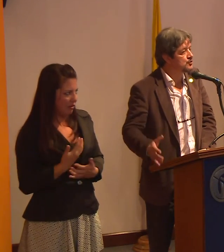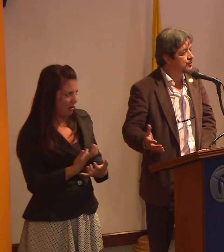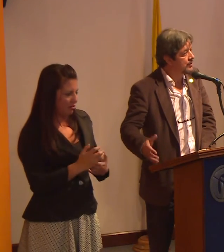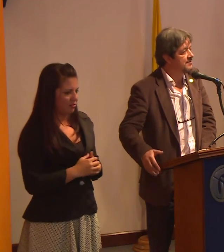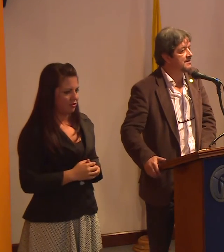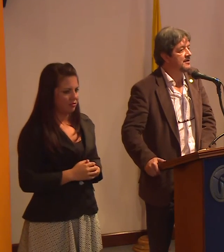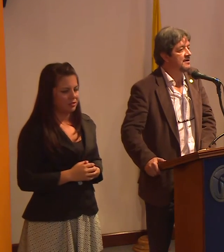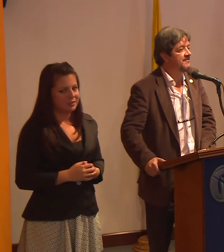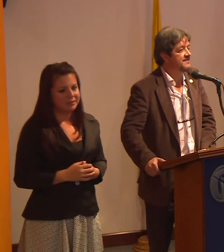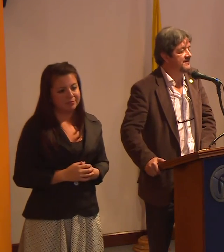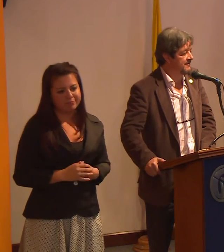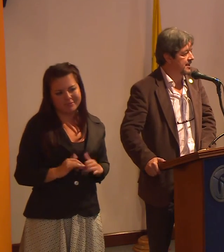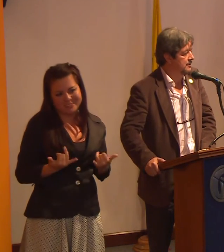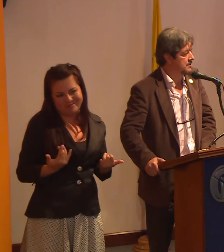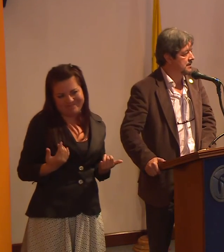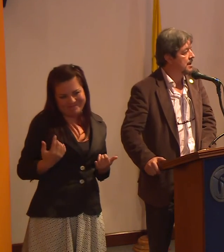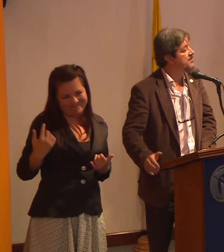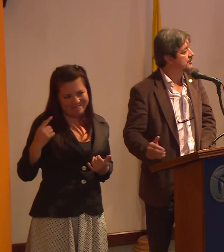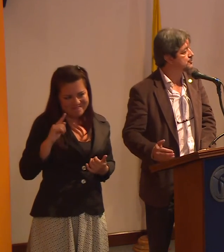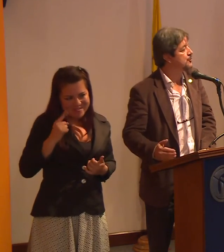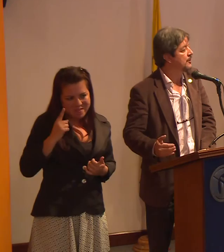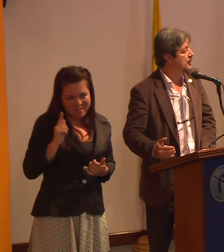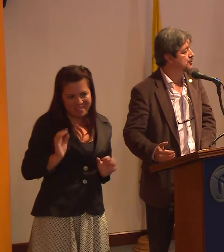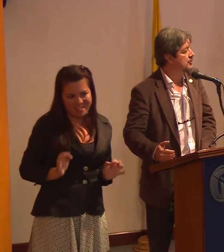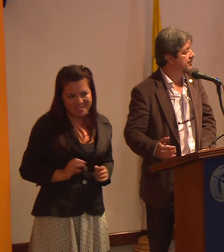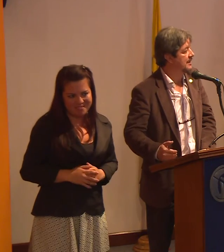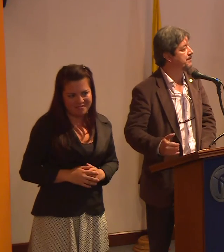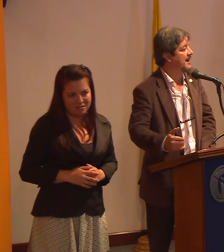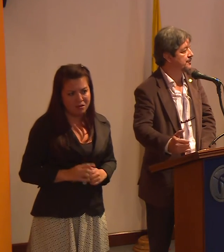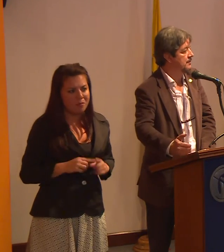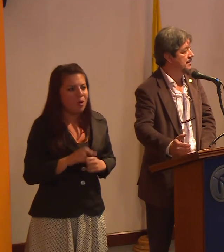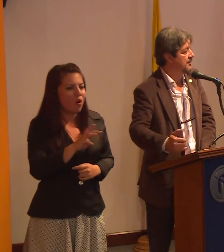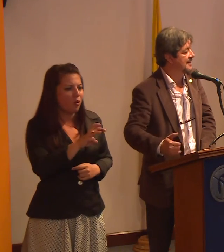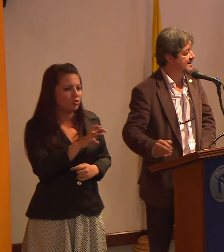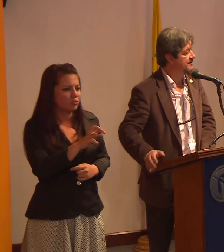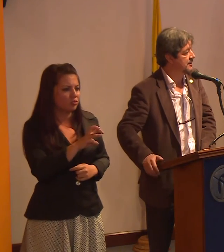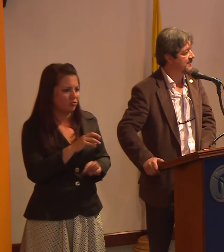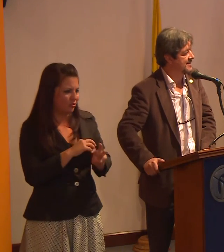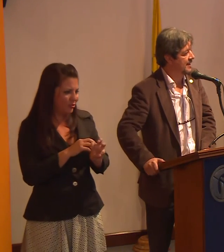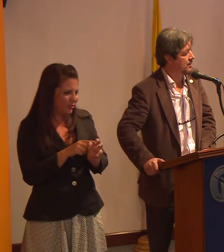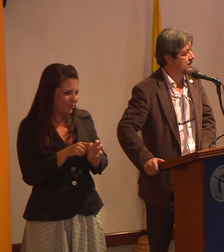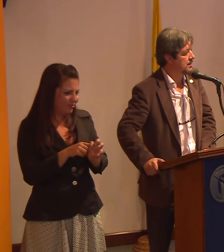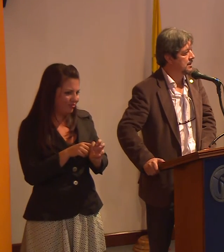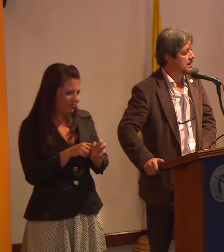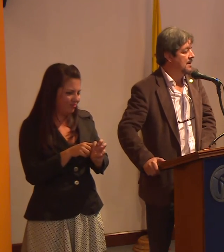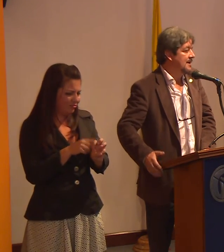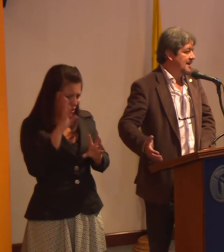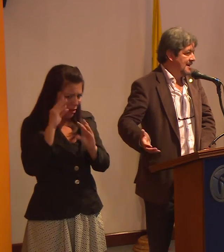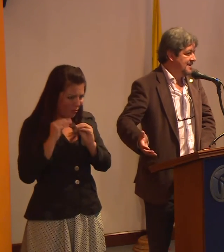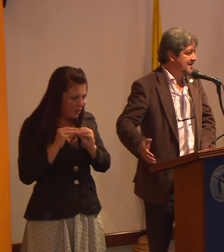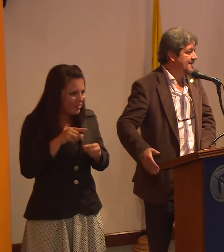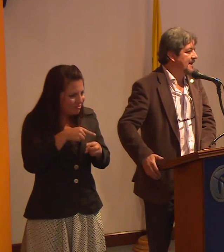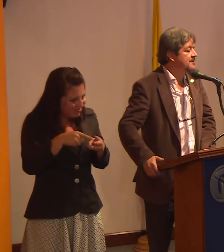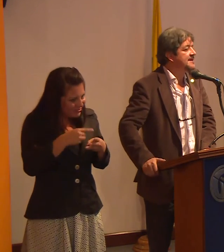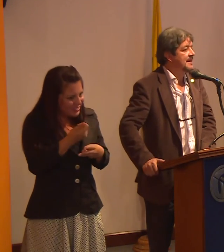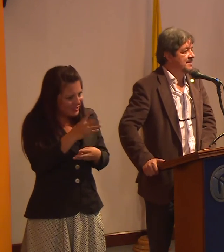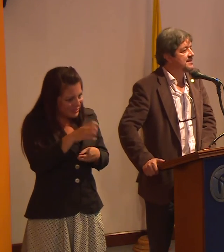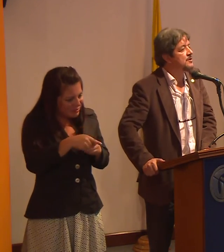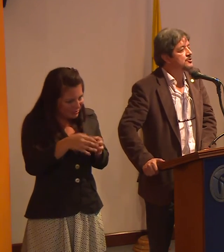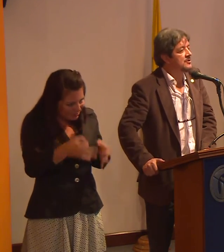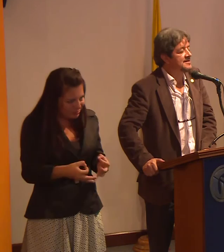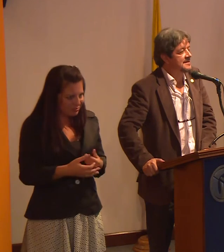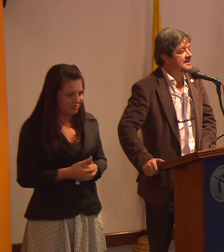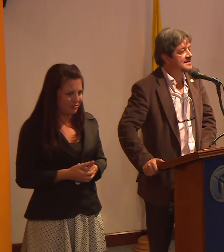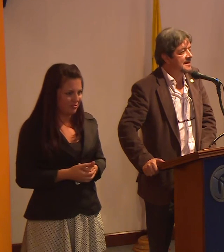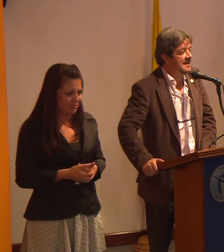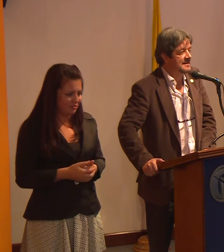Definitivamente no surgió el 1 de febrero, pero surgió el 8 por el pacto, por el término pactado. Tratándose también